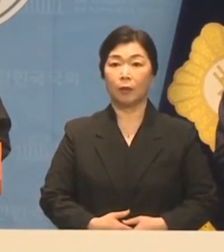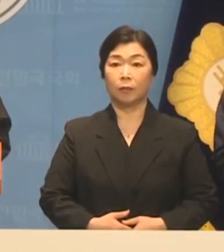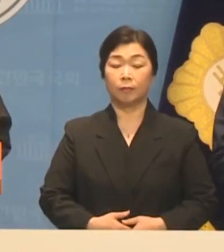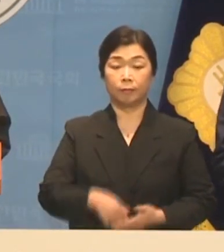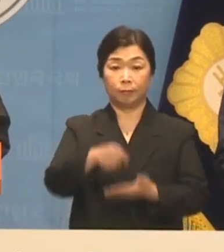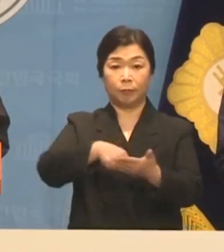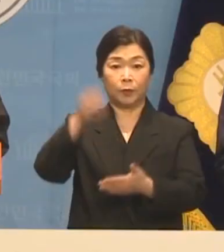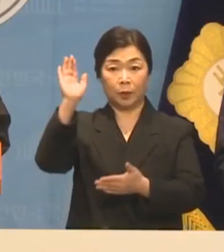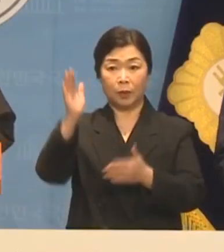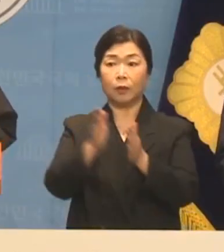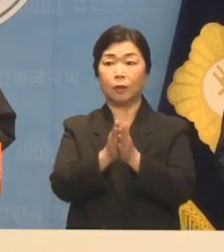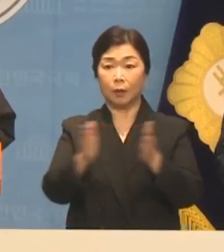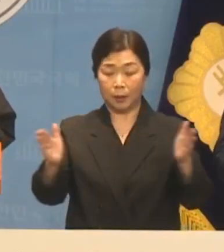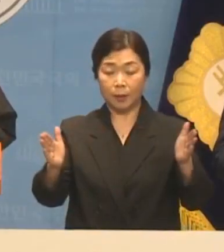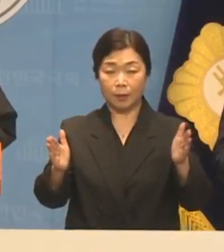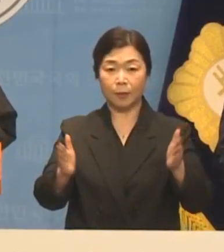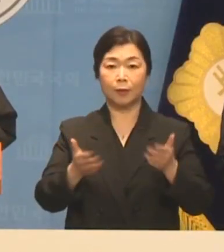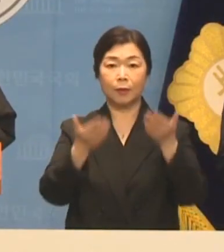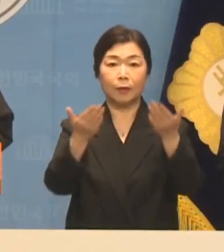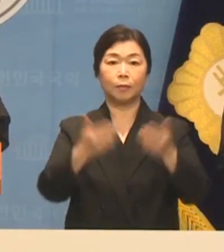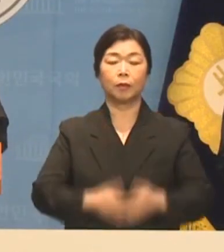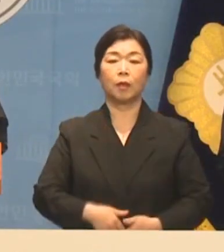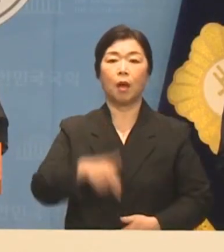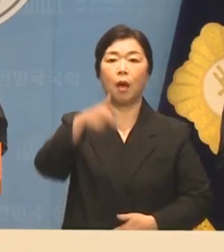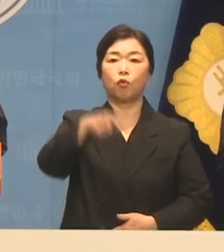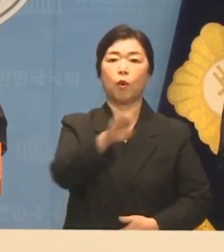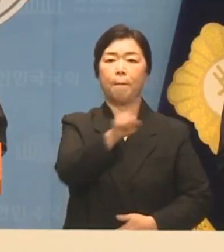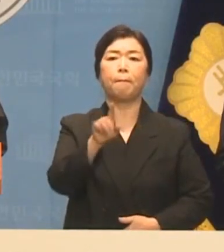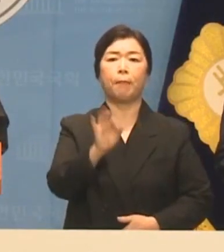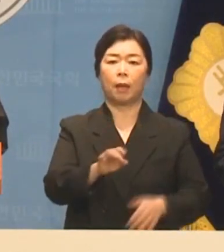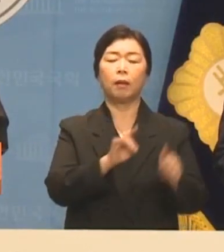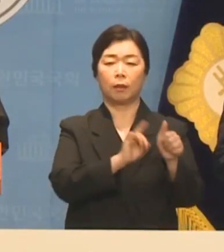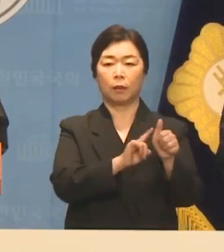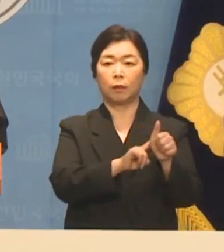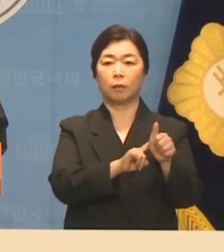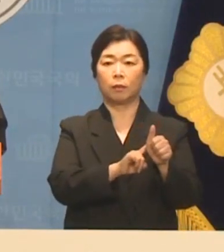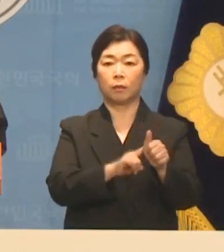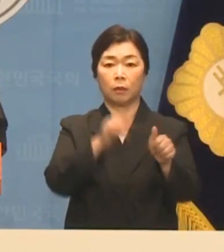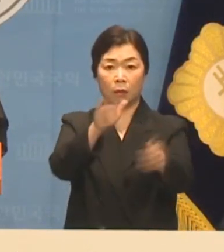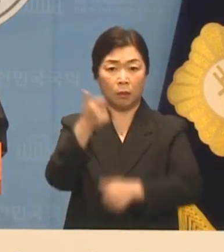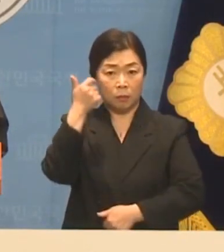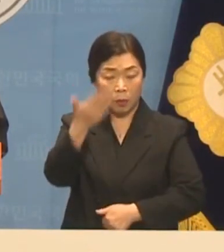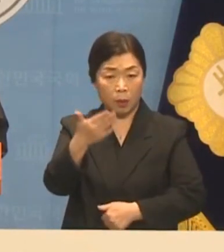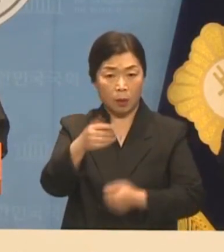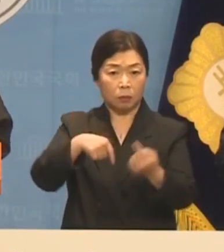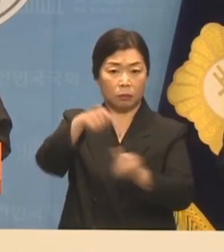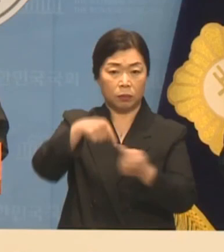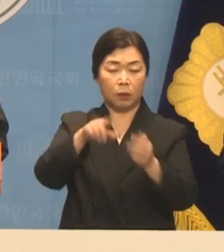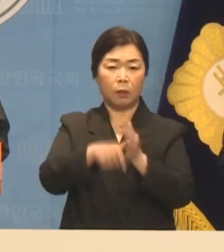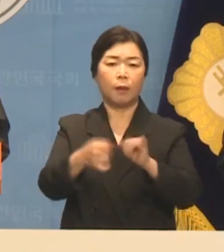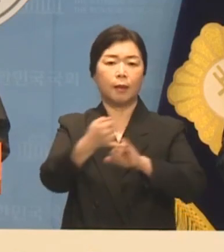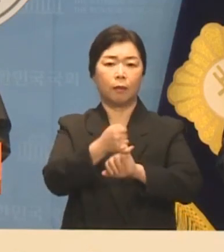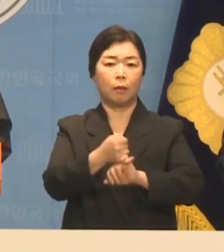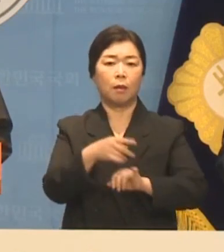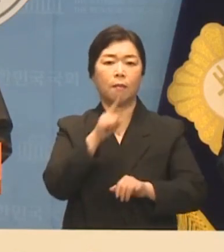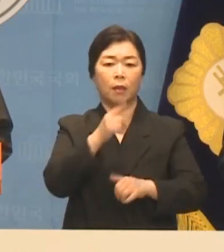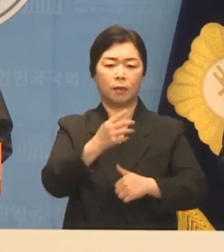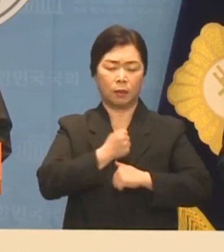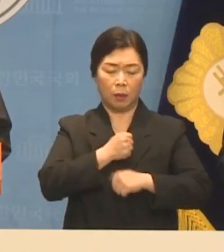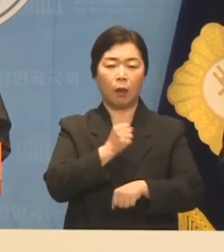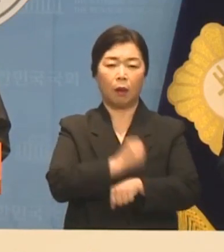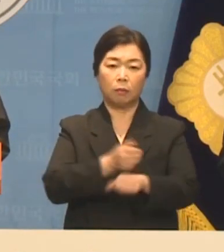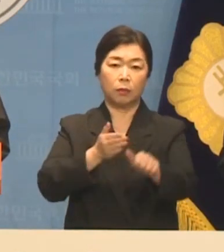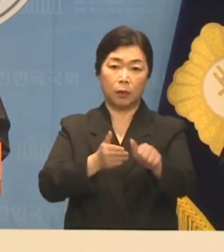기자회견을 시작할 수 있도록 하겠습니다. 쿠팡은 청문회 약속을 지켜라. 노동조합 합법